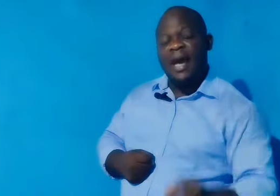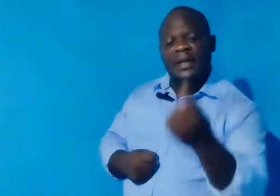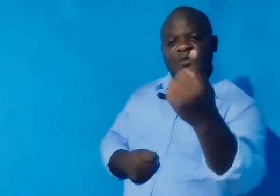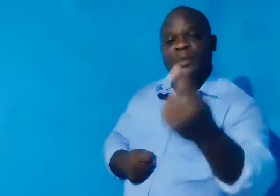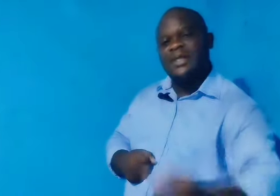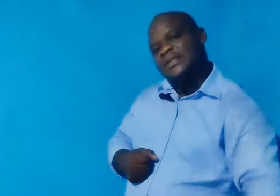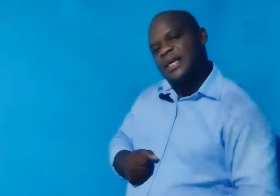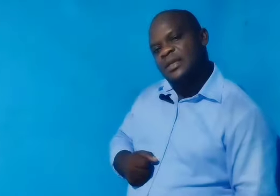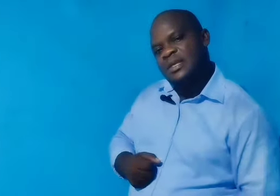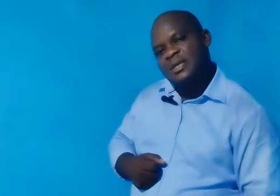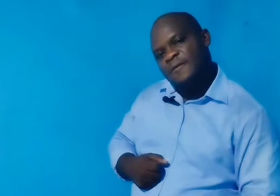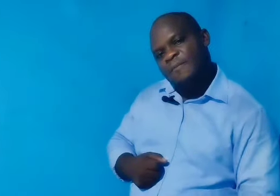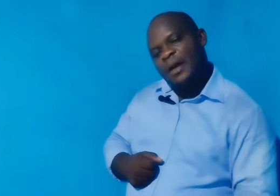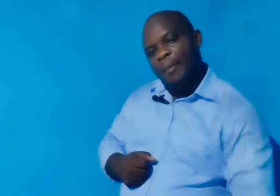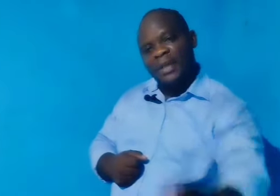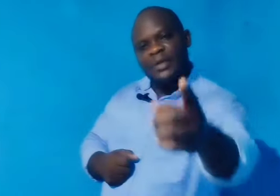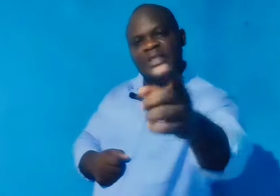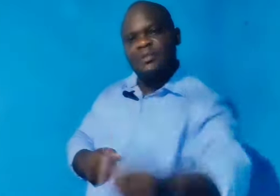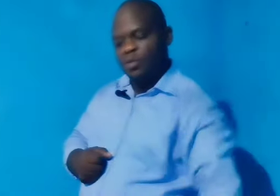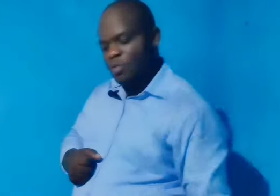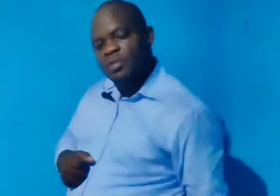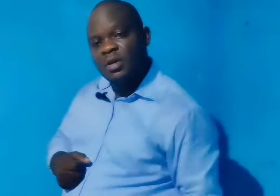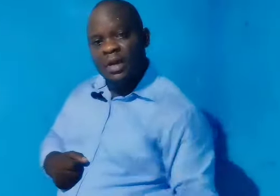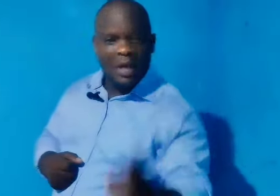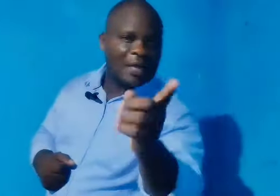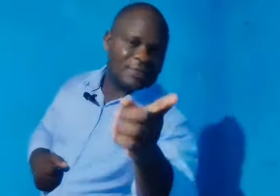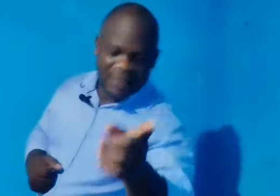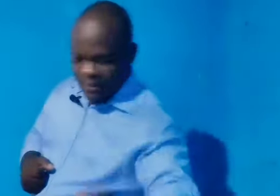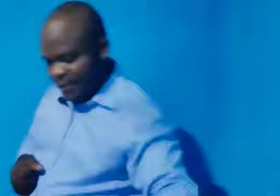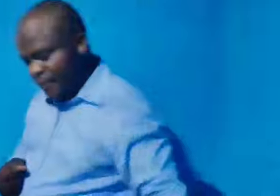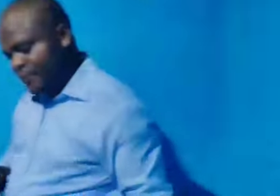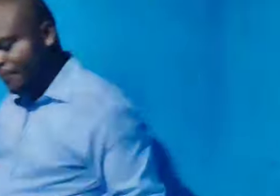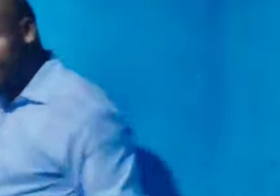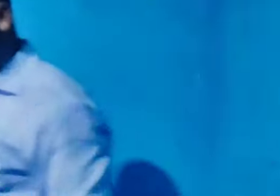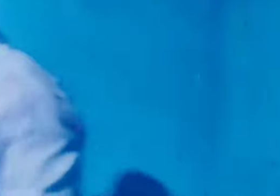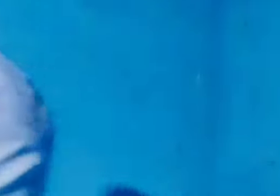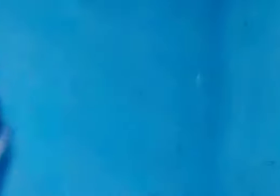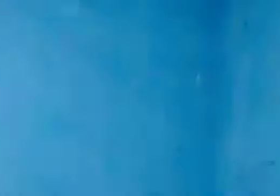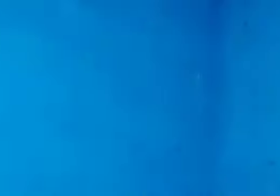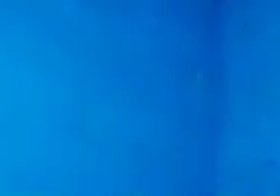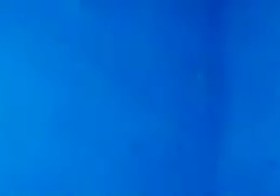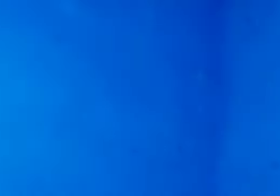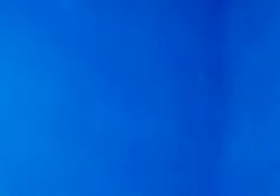Anetupenda zaidi Ambayi mwenyezi mungu Asante Kuka